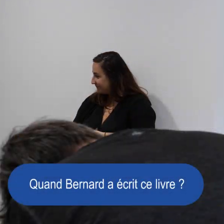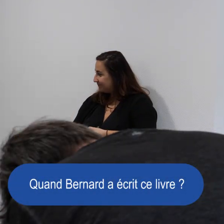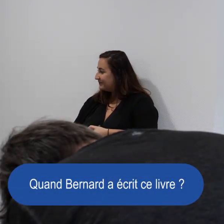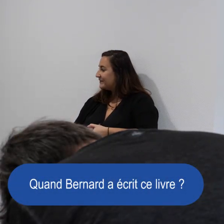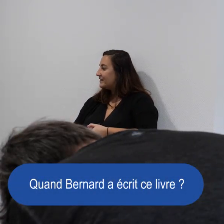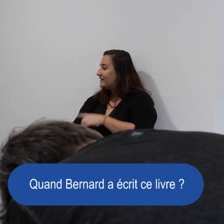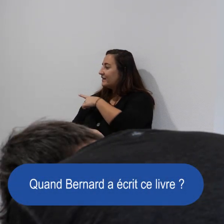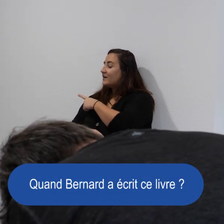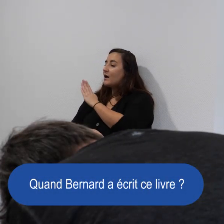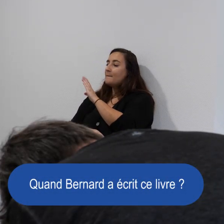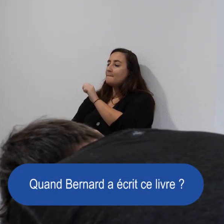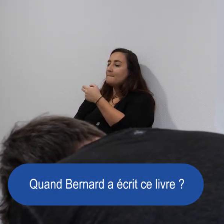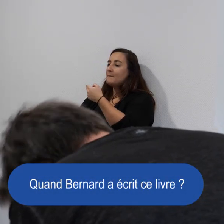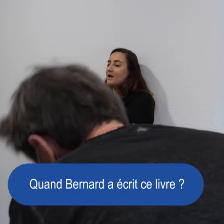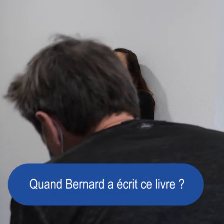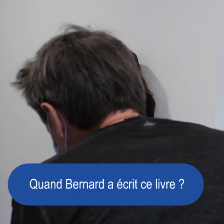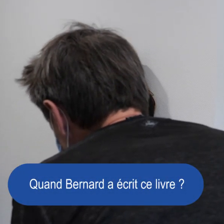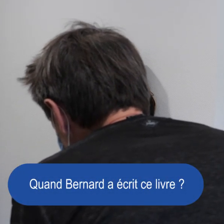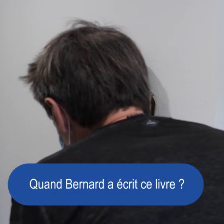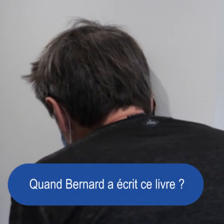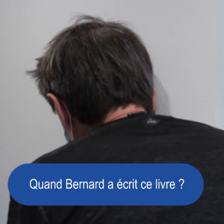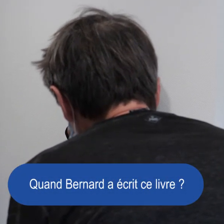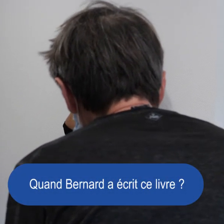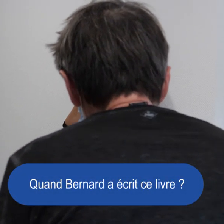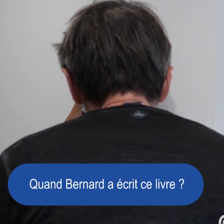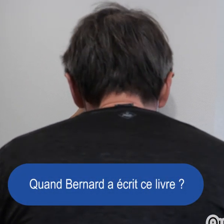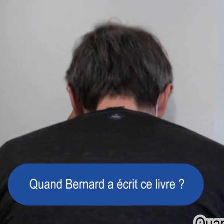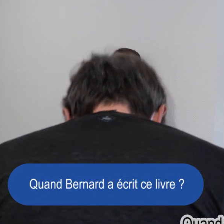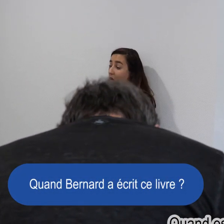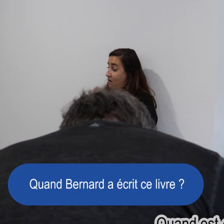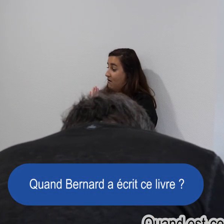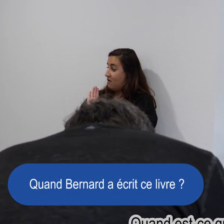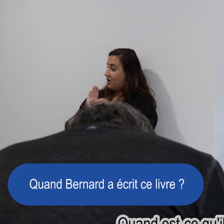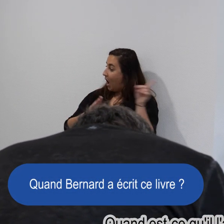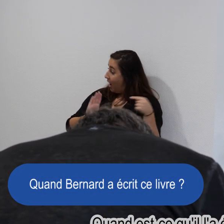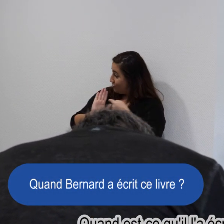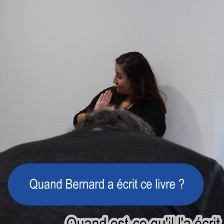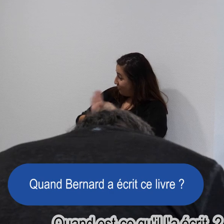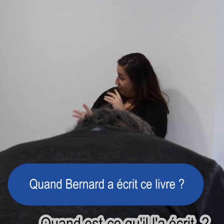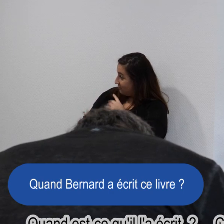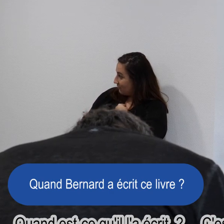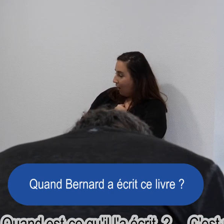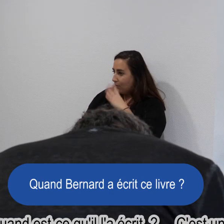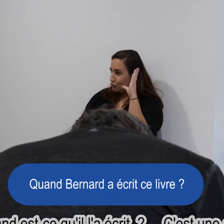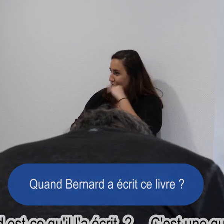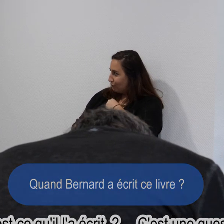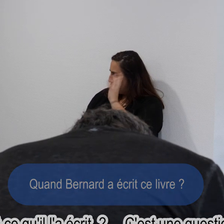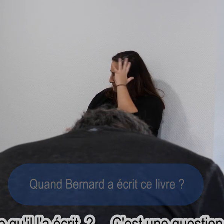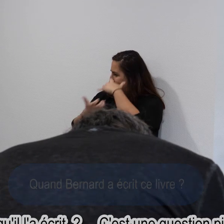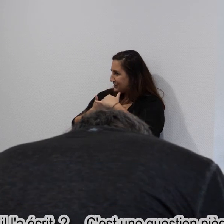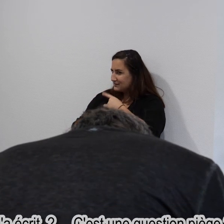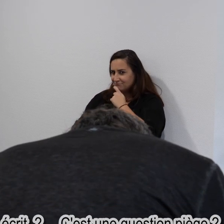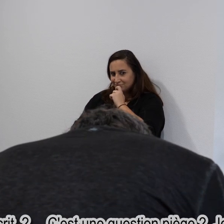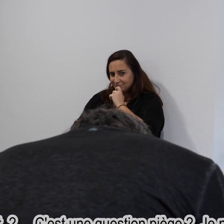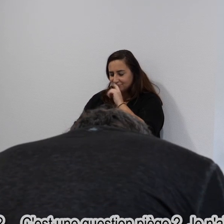Quand Bernard a écrit ce livre ? Quand est-ce qu'il l'a écrit ? C'est une question piège. Je n'ai plus la date de ce livre, mais je crois que